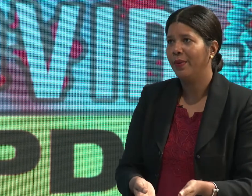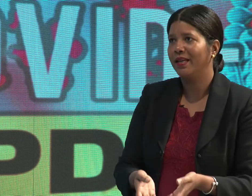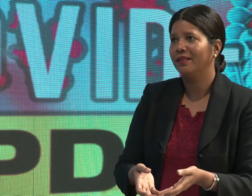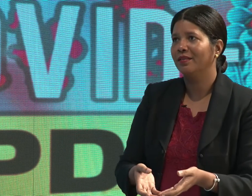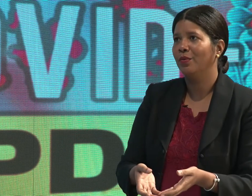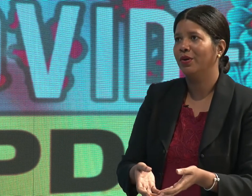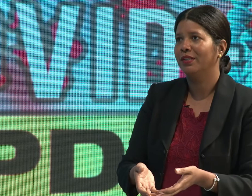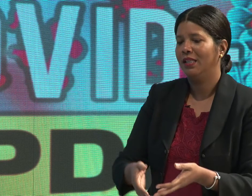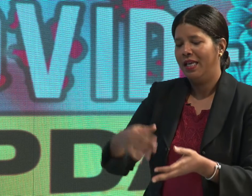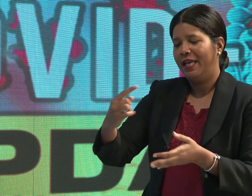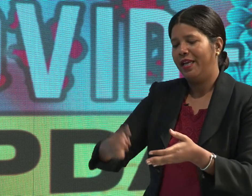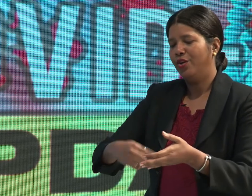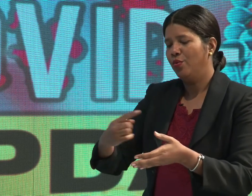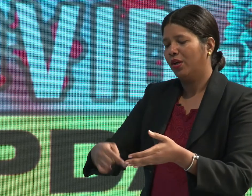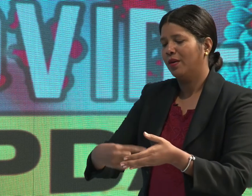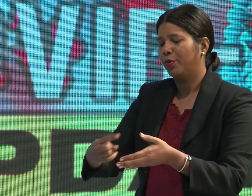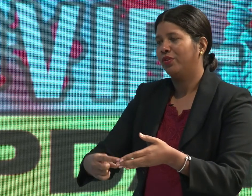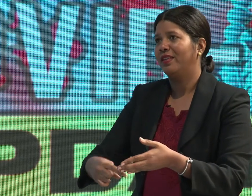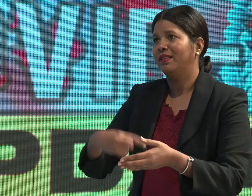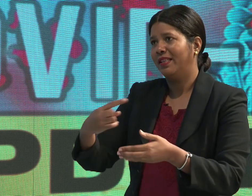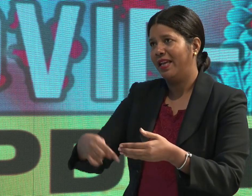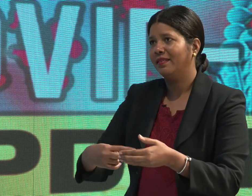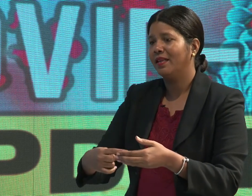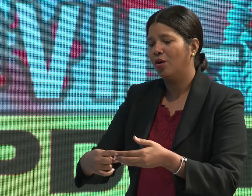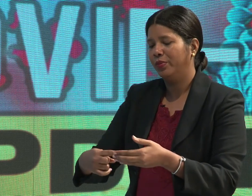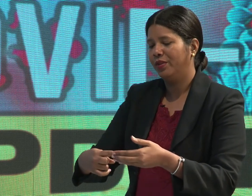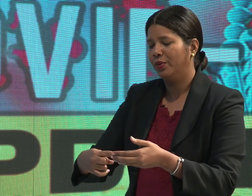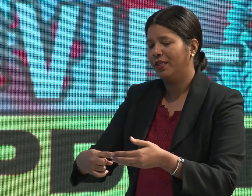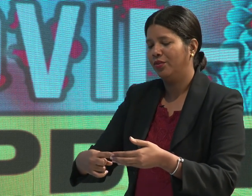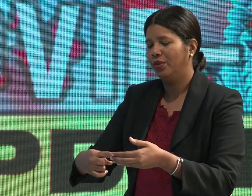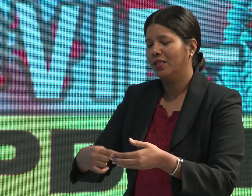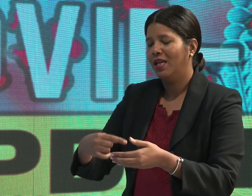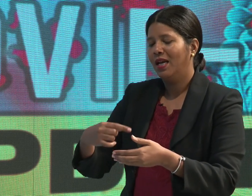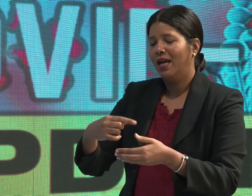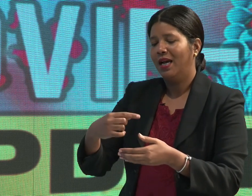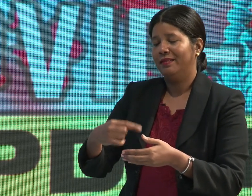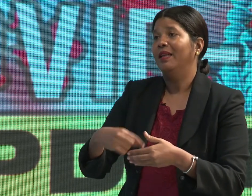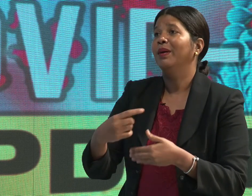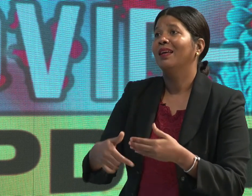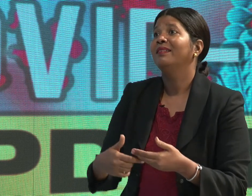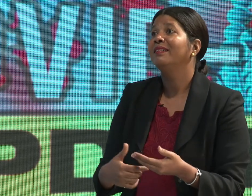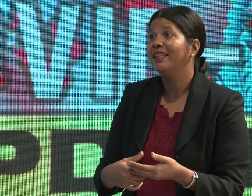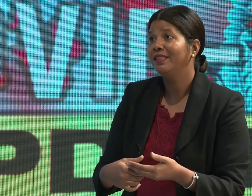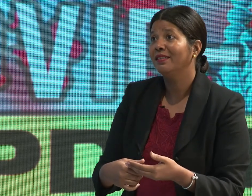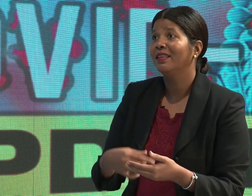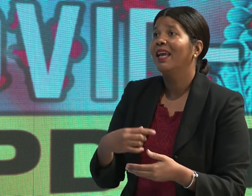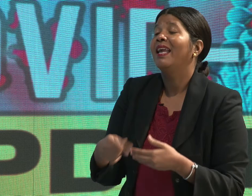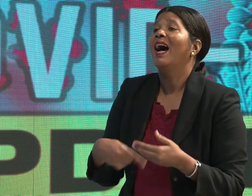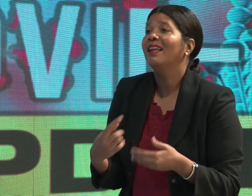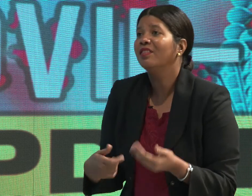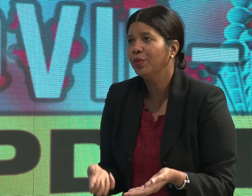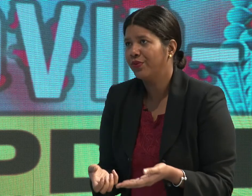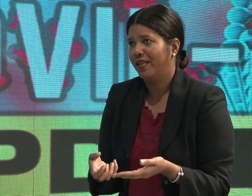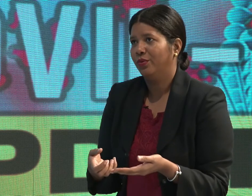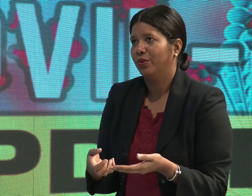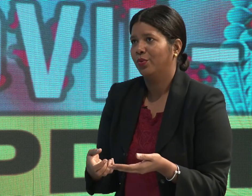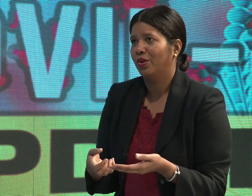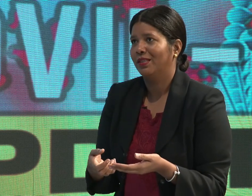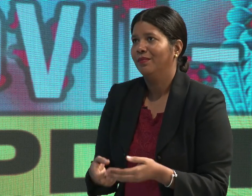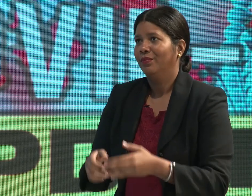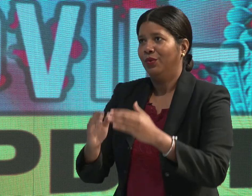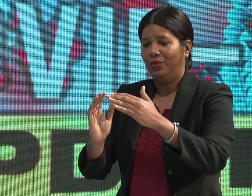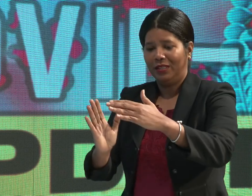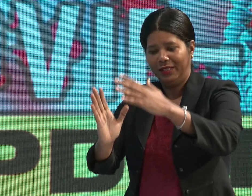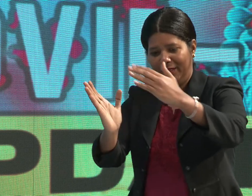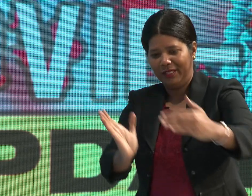al verwerkt is geworden. En nu wordt geprocessed dat extra omdat we natuurlijk zijn belastingcentjes. Mm-hmm. En alles moet verantwoord